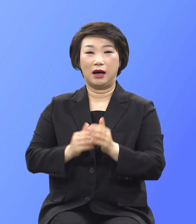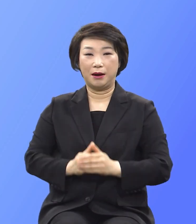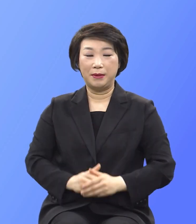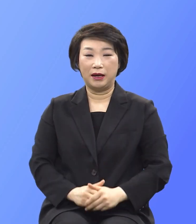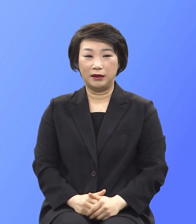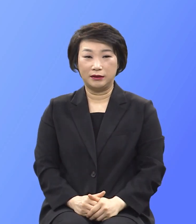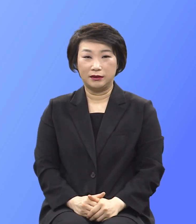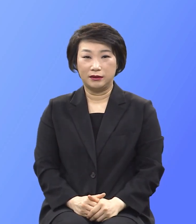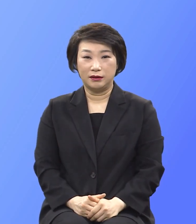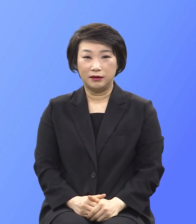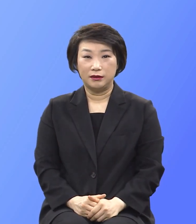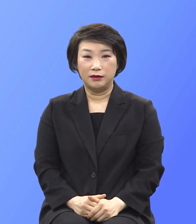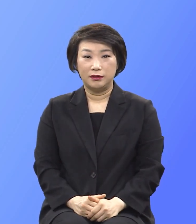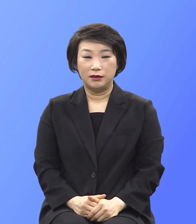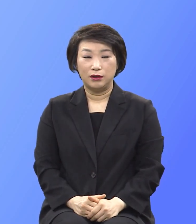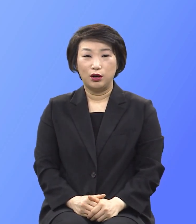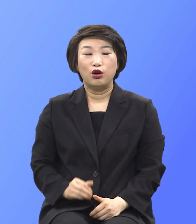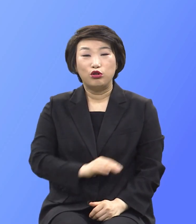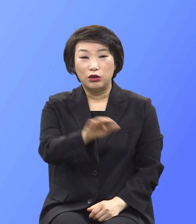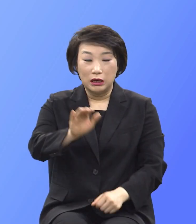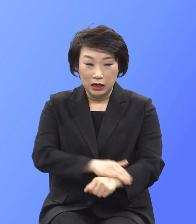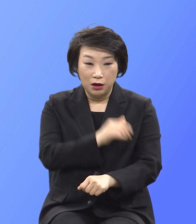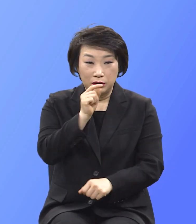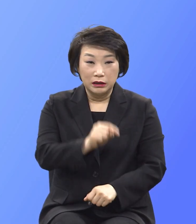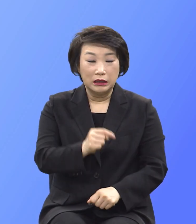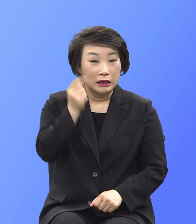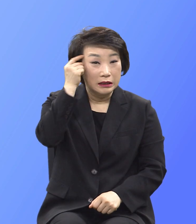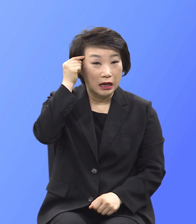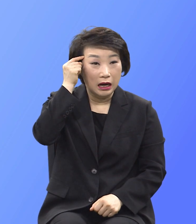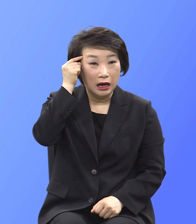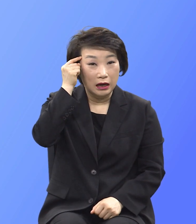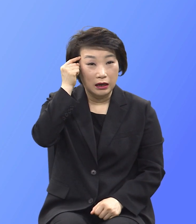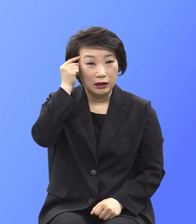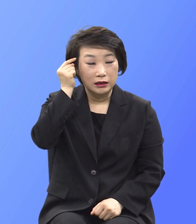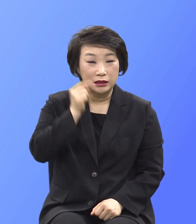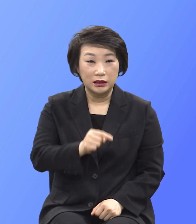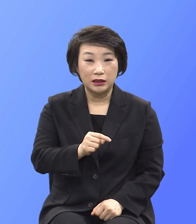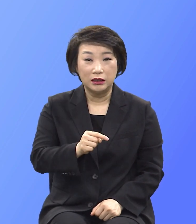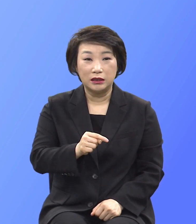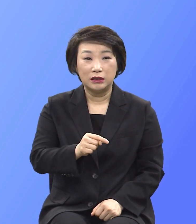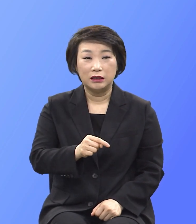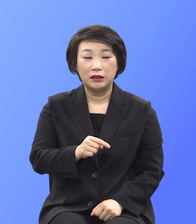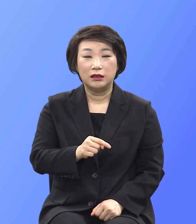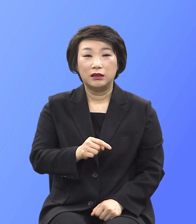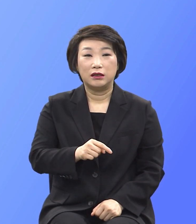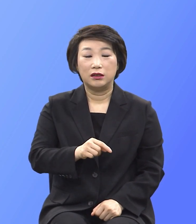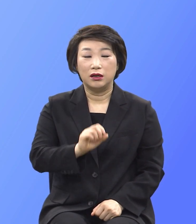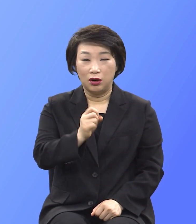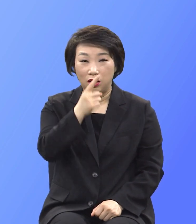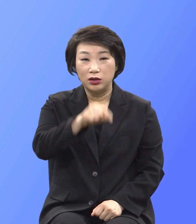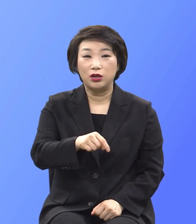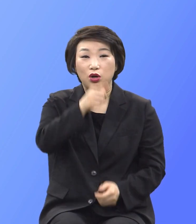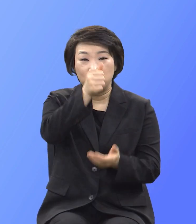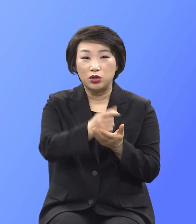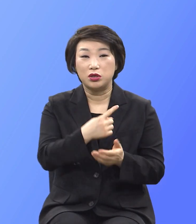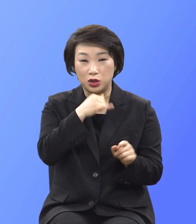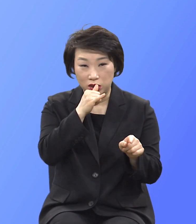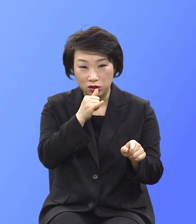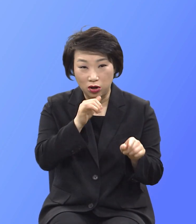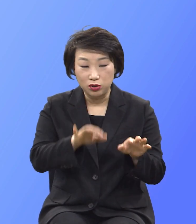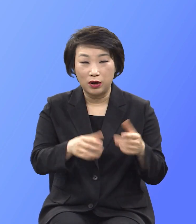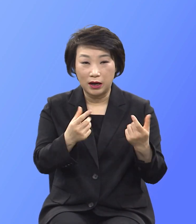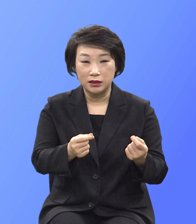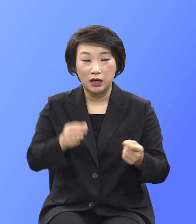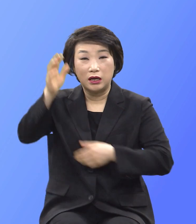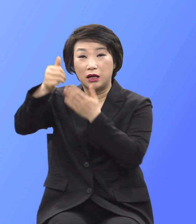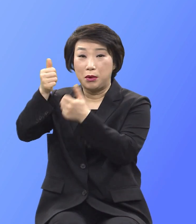담당시키셨도다. 우리의 잘못된 생각에 이 생각으로 저지른 죄 때문에